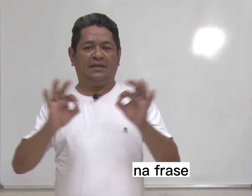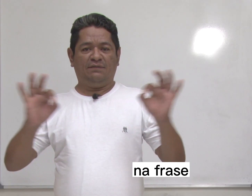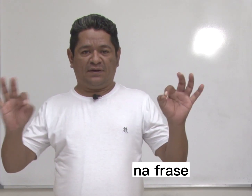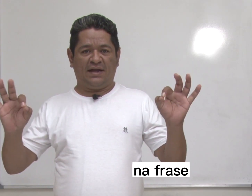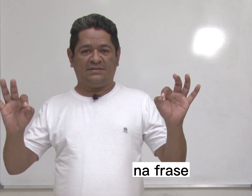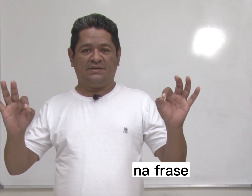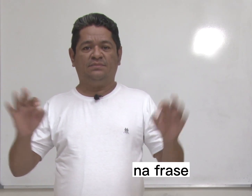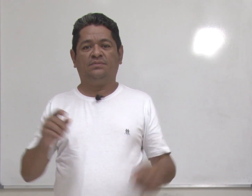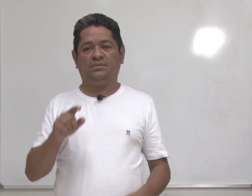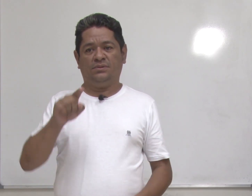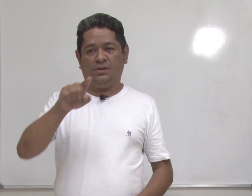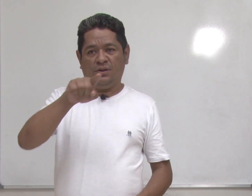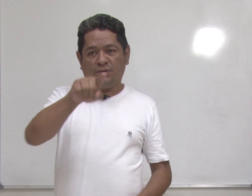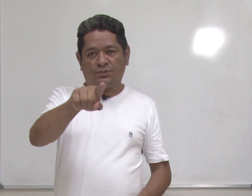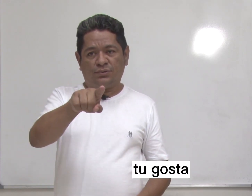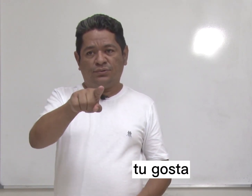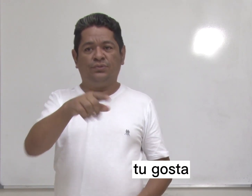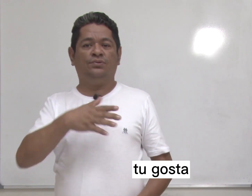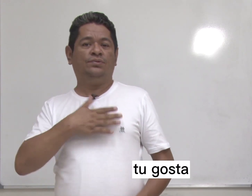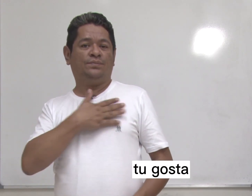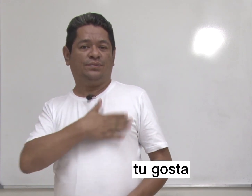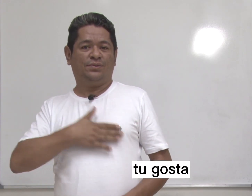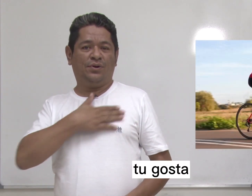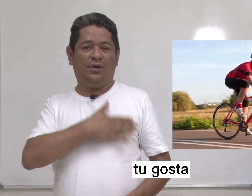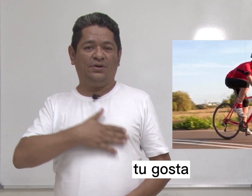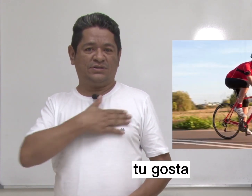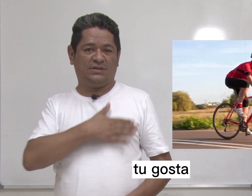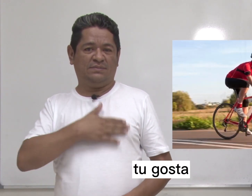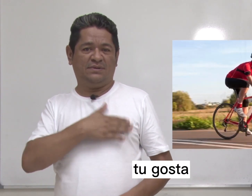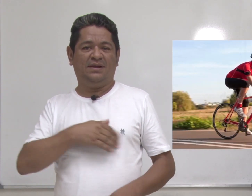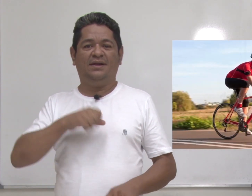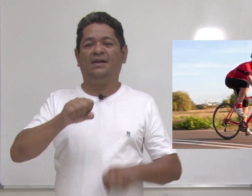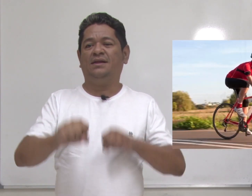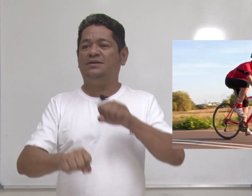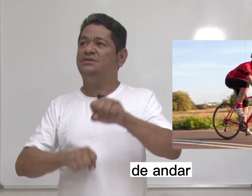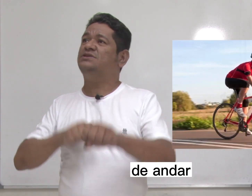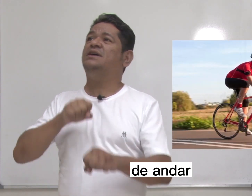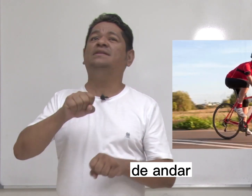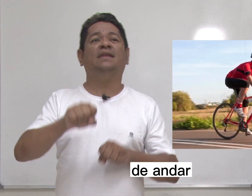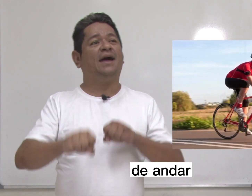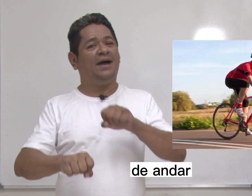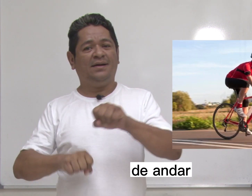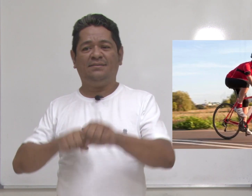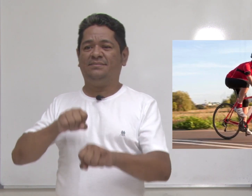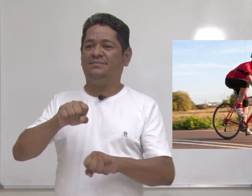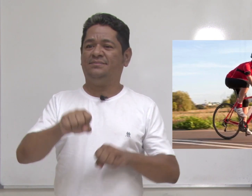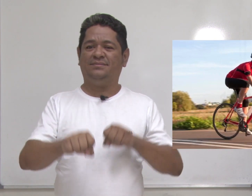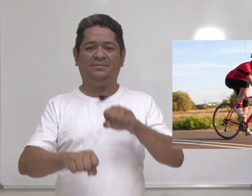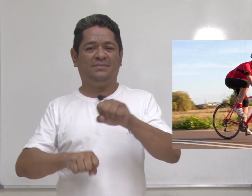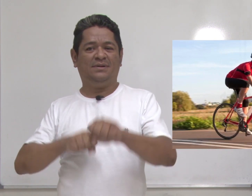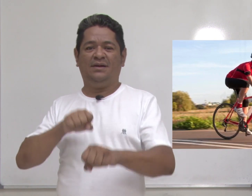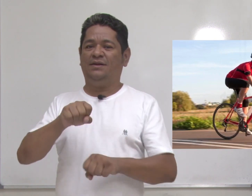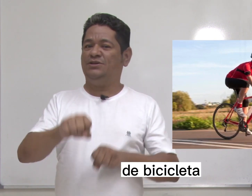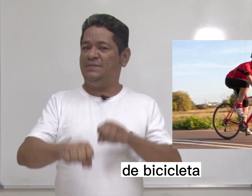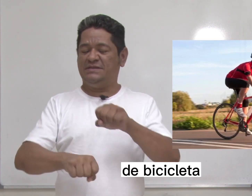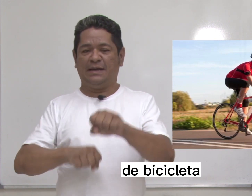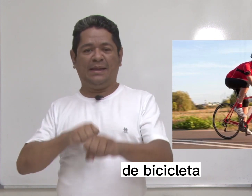Na frase, tu gosta de andar de